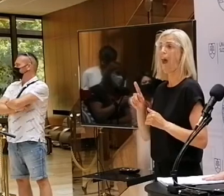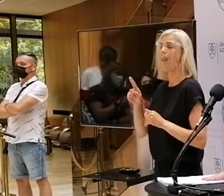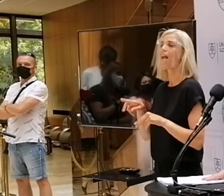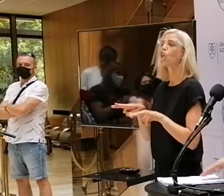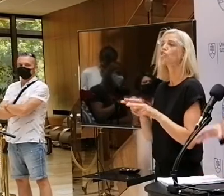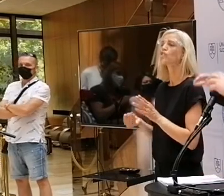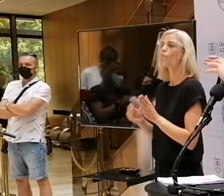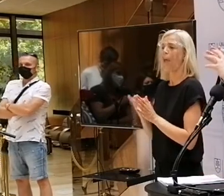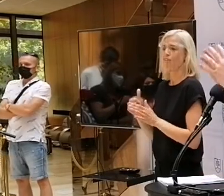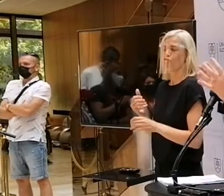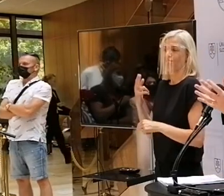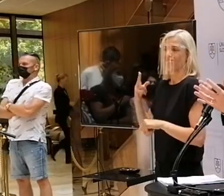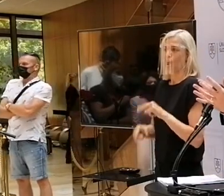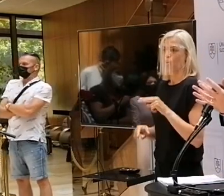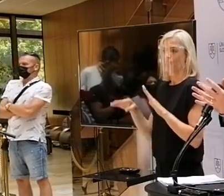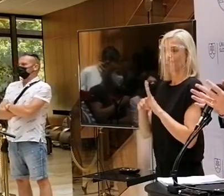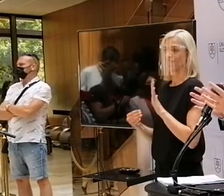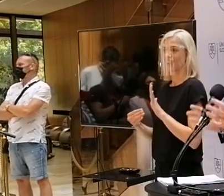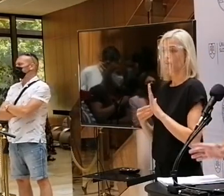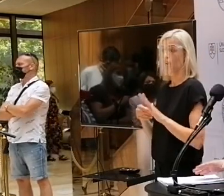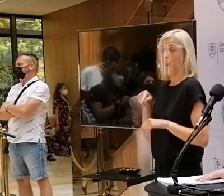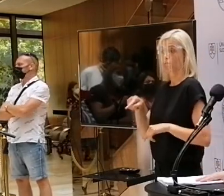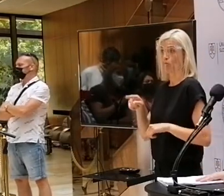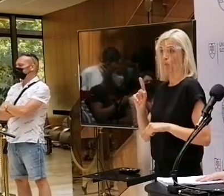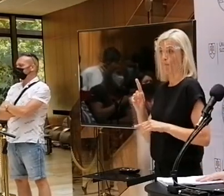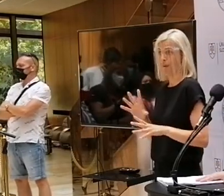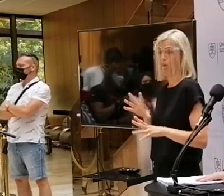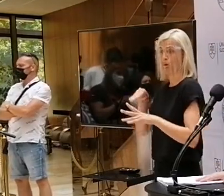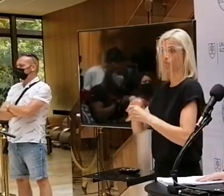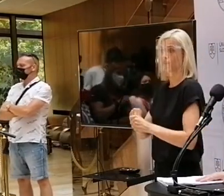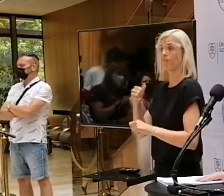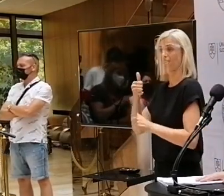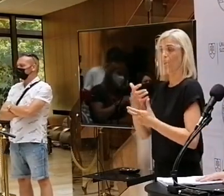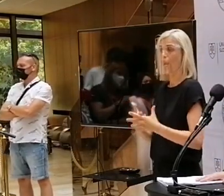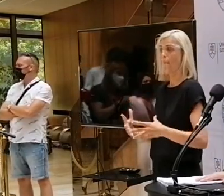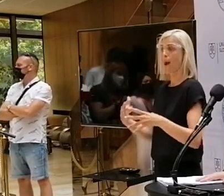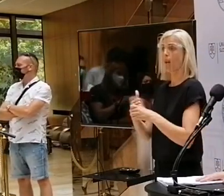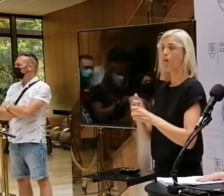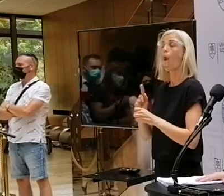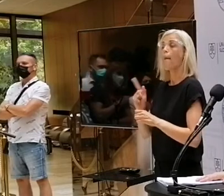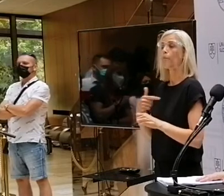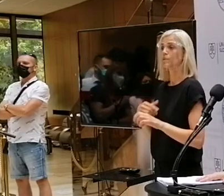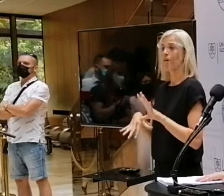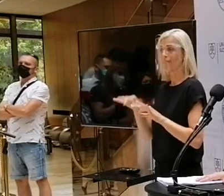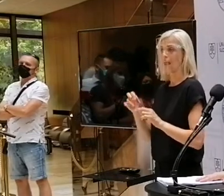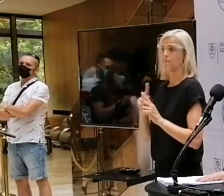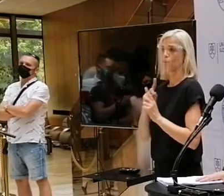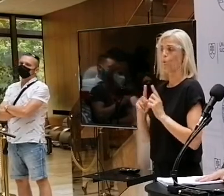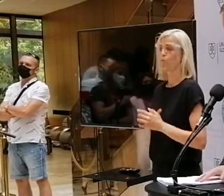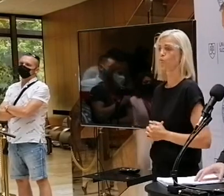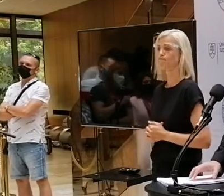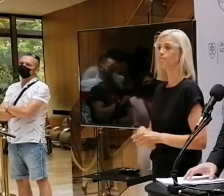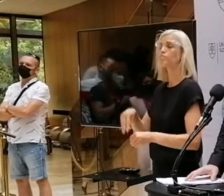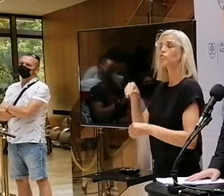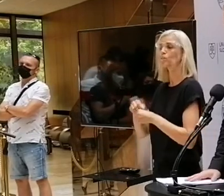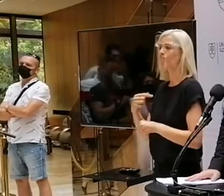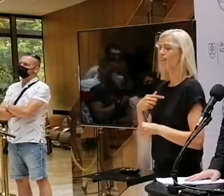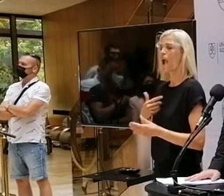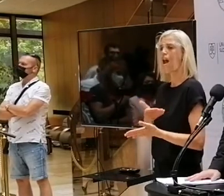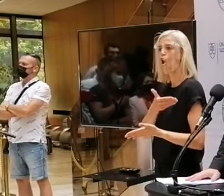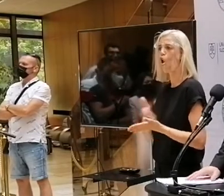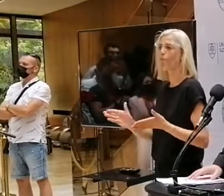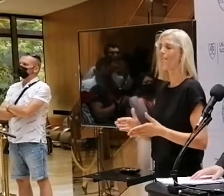rodičovský bonus. Čiže všetky tieto otázky sa musia riešiť v jednom balíku a musíme o nich nájsť dohodu. Čiže odmietam